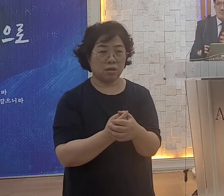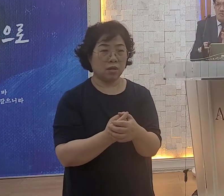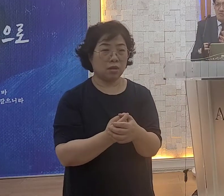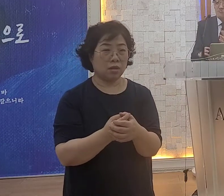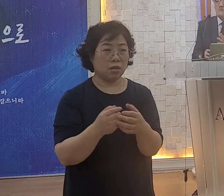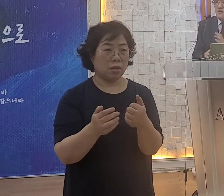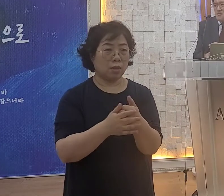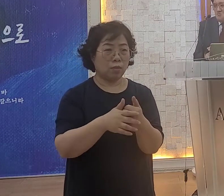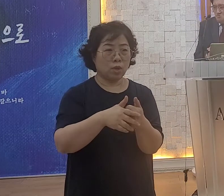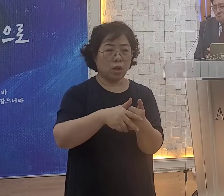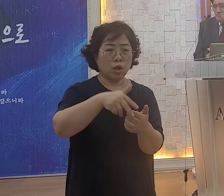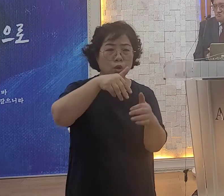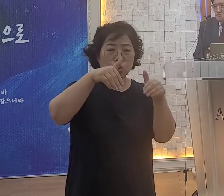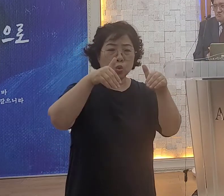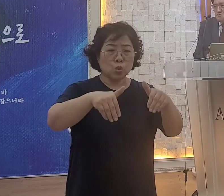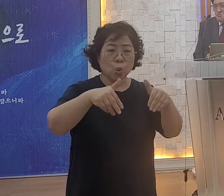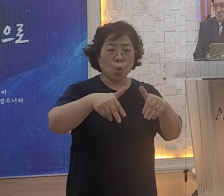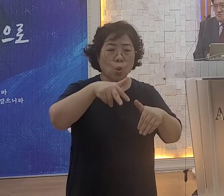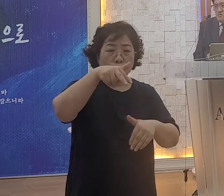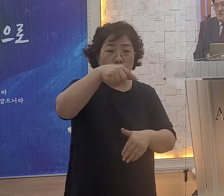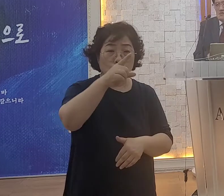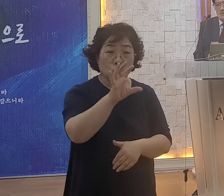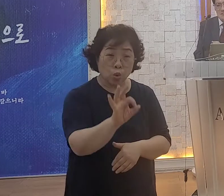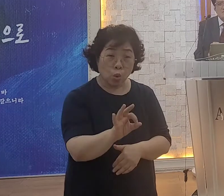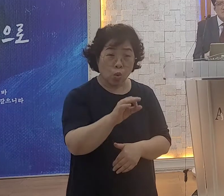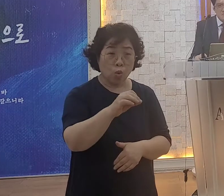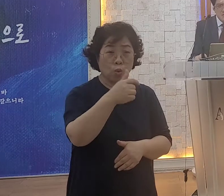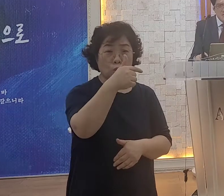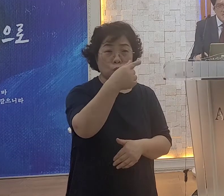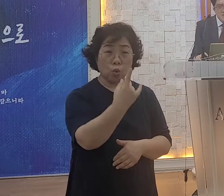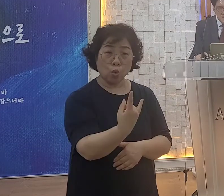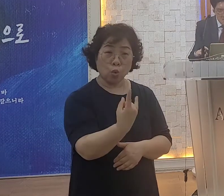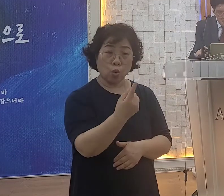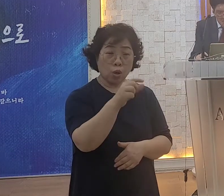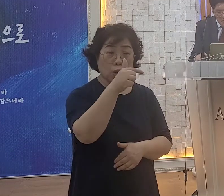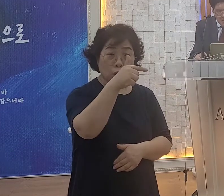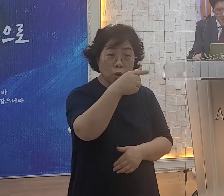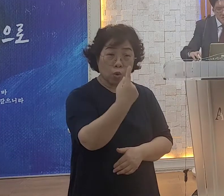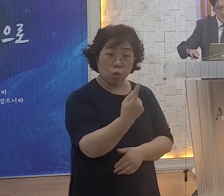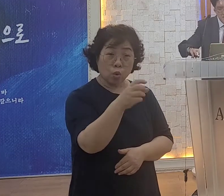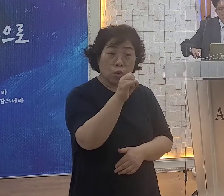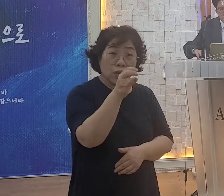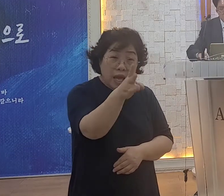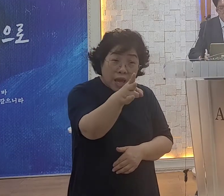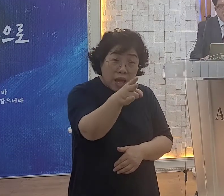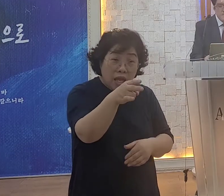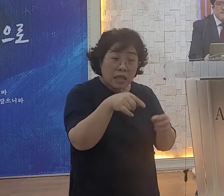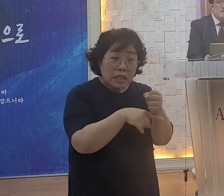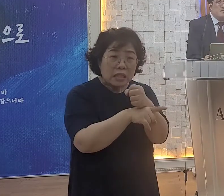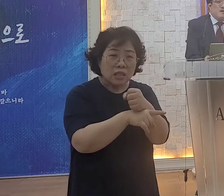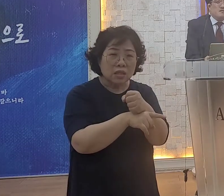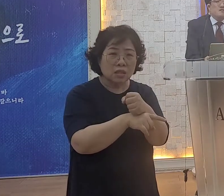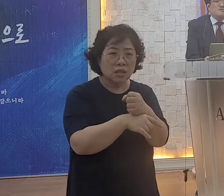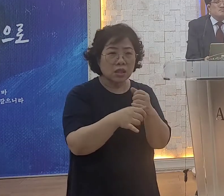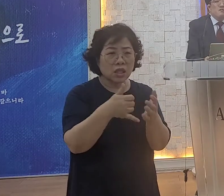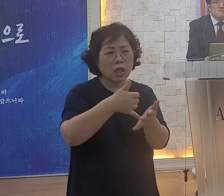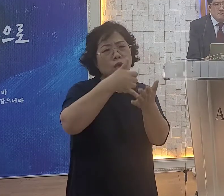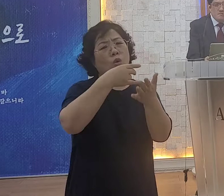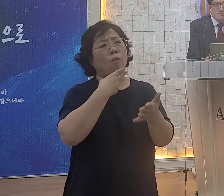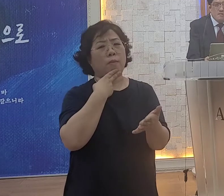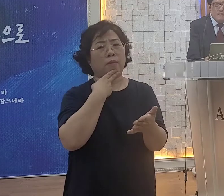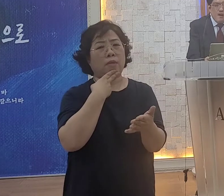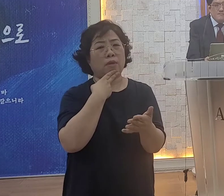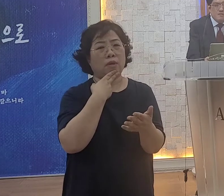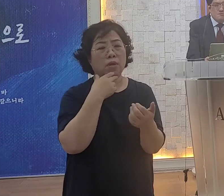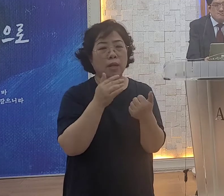쉽게 말하면 도구를 말해요. 도구. 인격이 없는 존재. 이게 노예다. 그래서 그